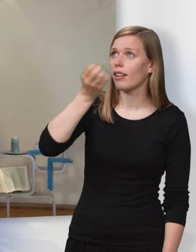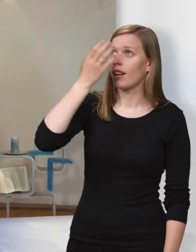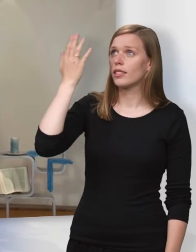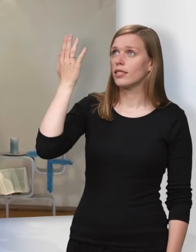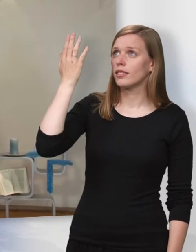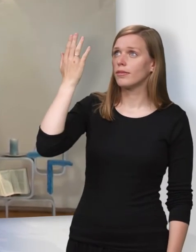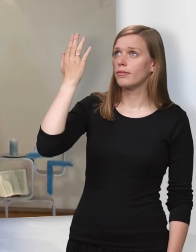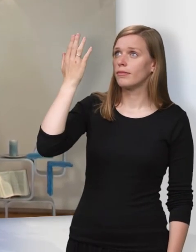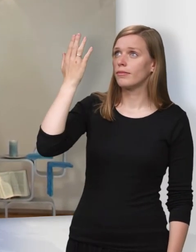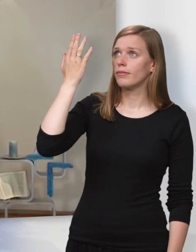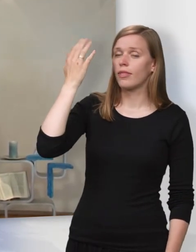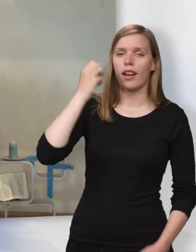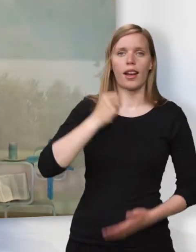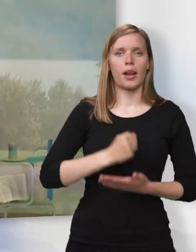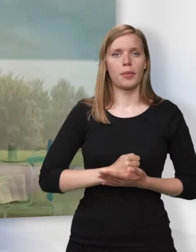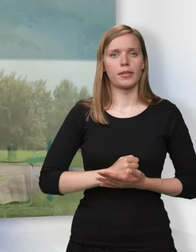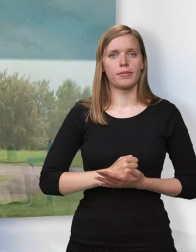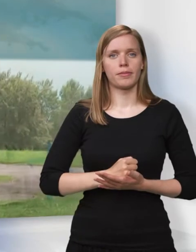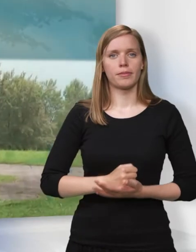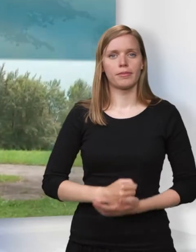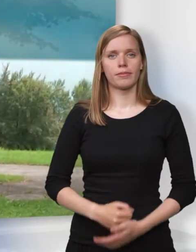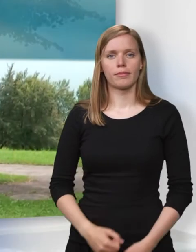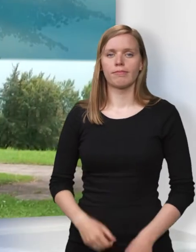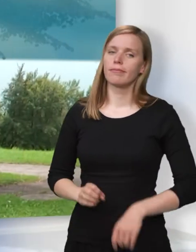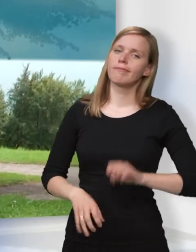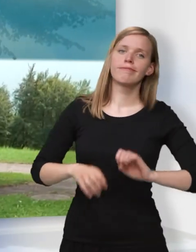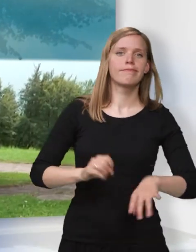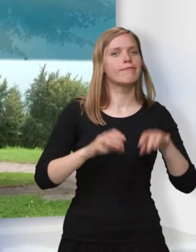Geistes. Amen.